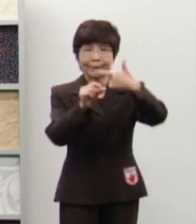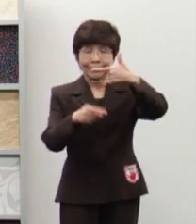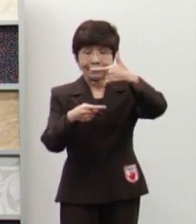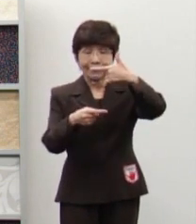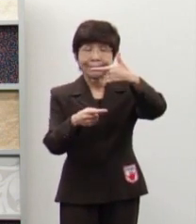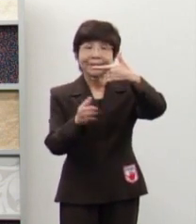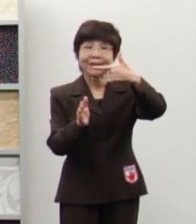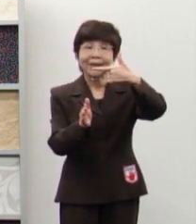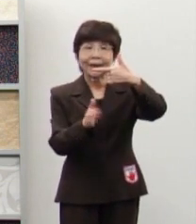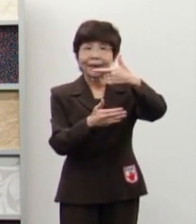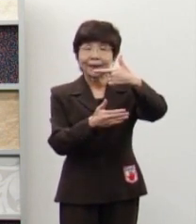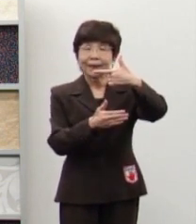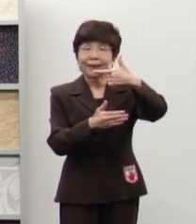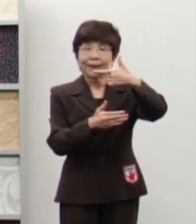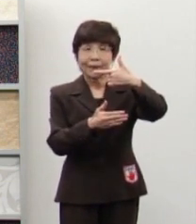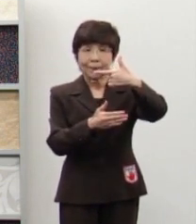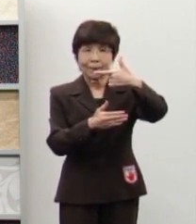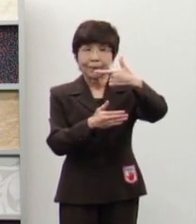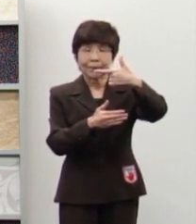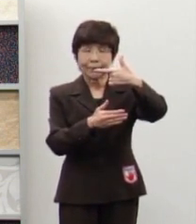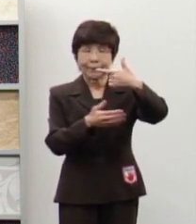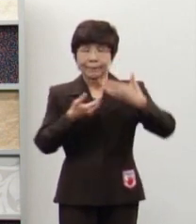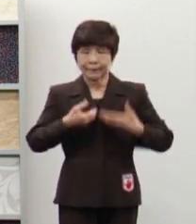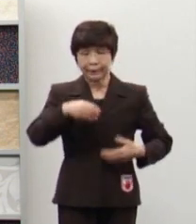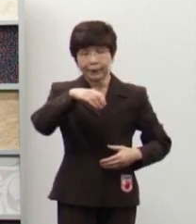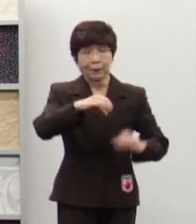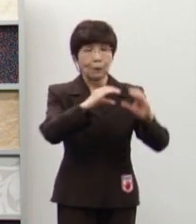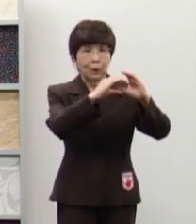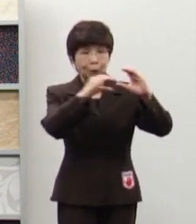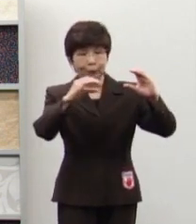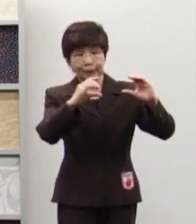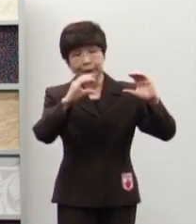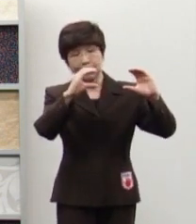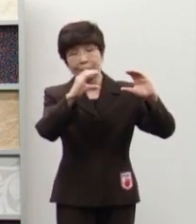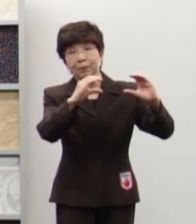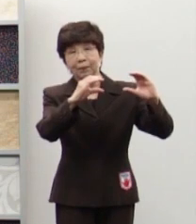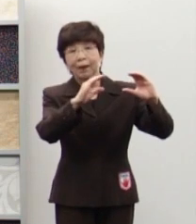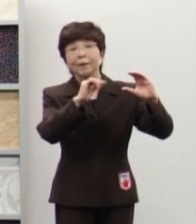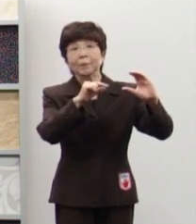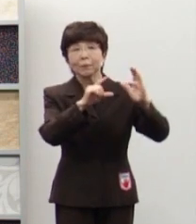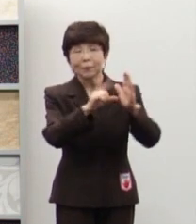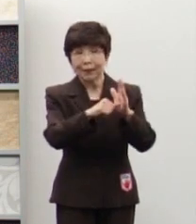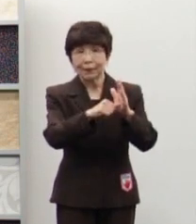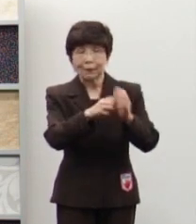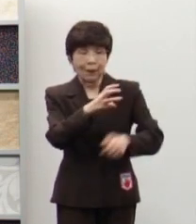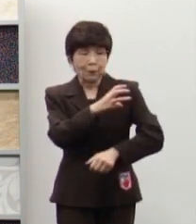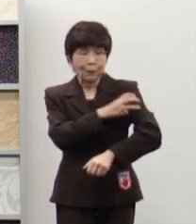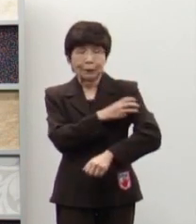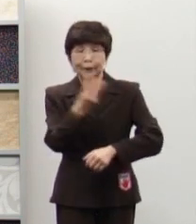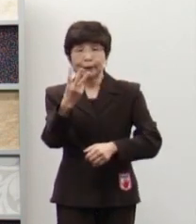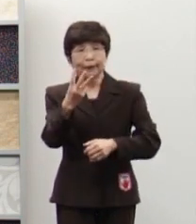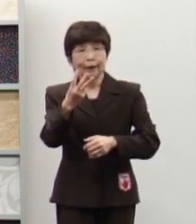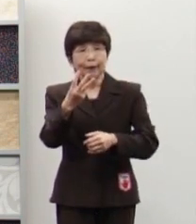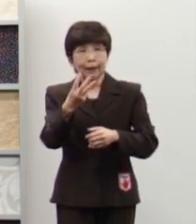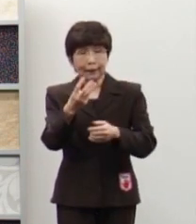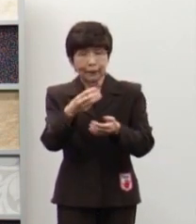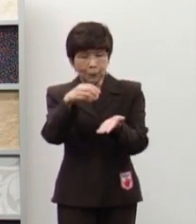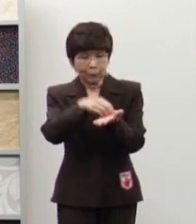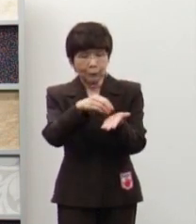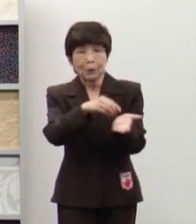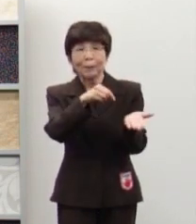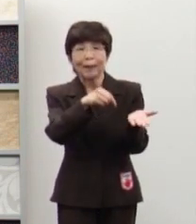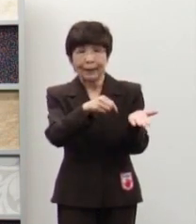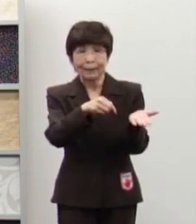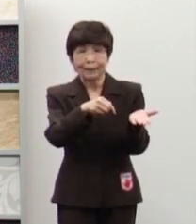からグリーンゾーン認証施設におきまして、ワクチン3回目の接種証明や、検査